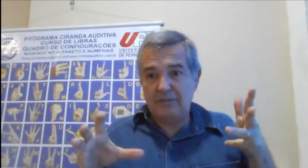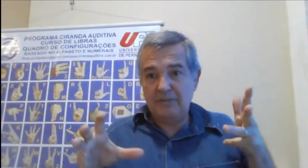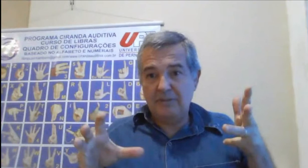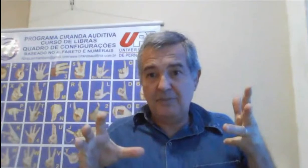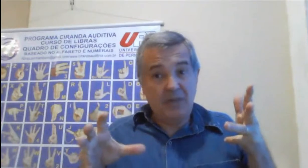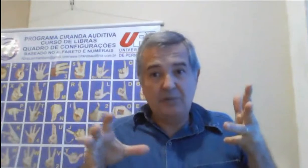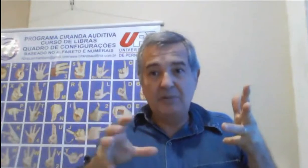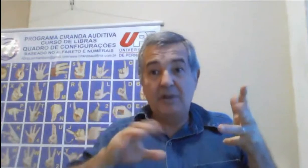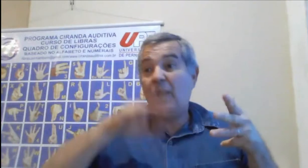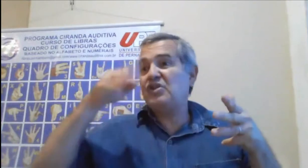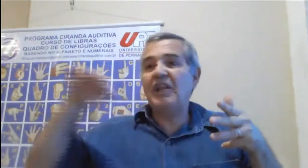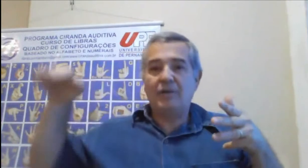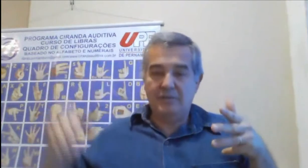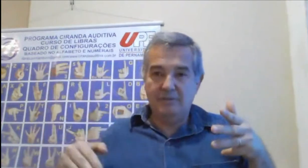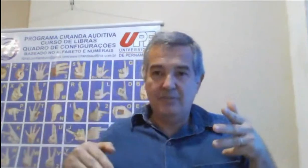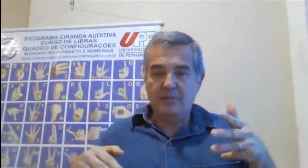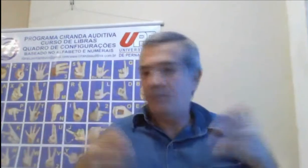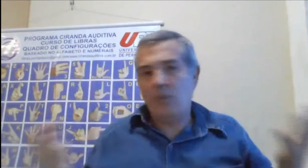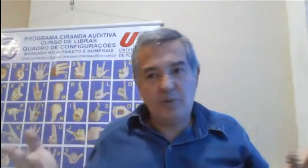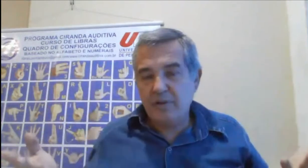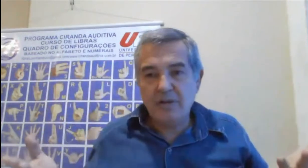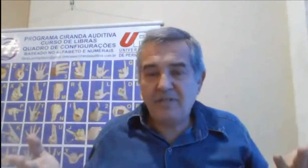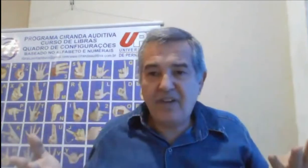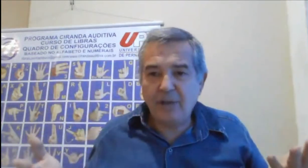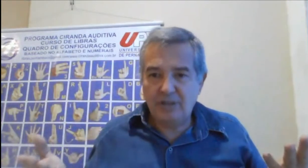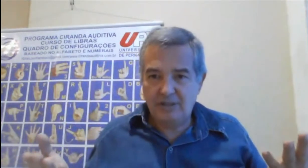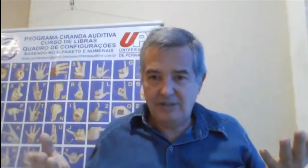informação. Não, é o sinal. Pô, isso é fraude.